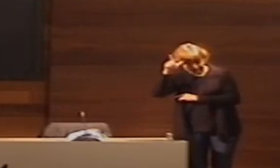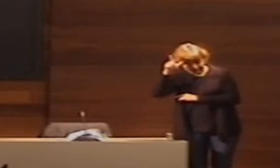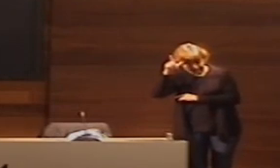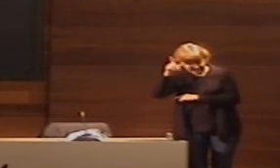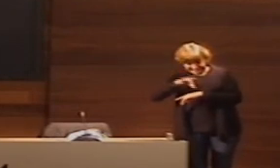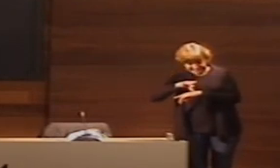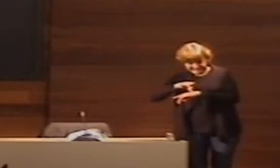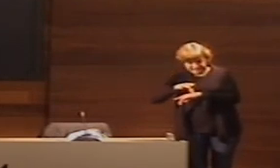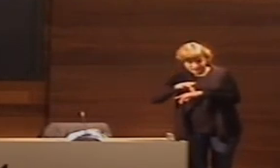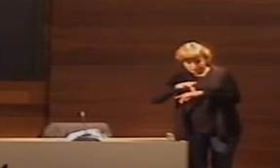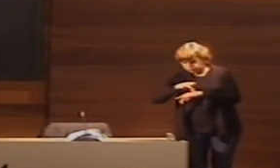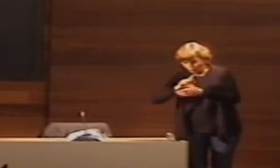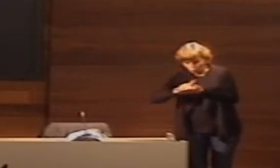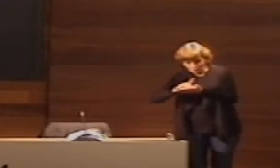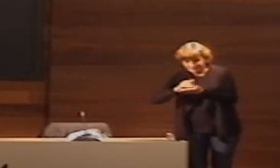son